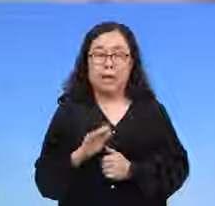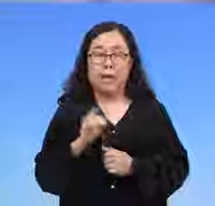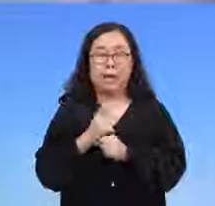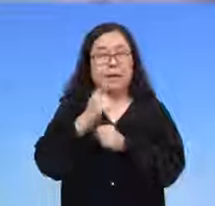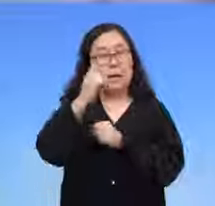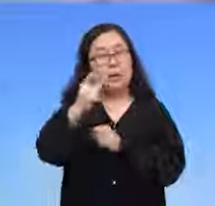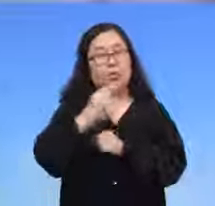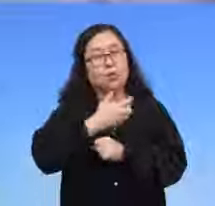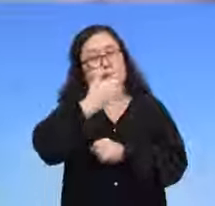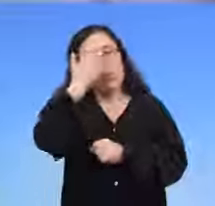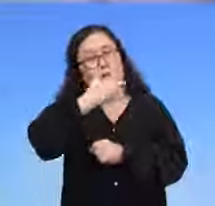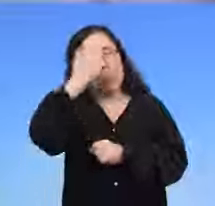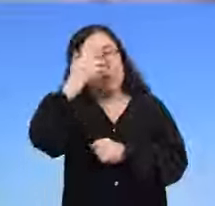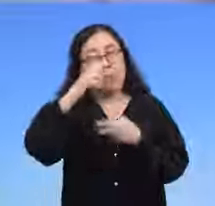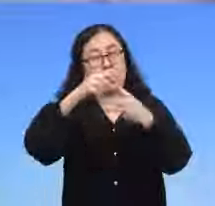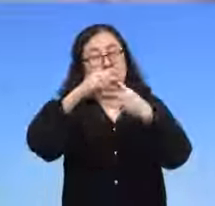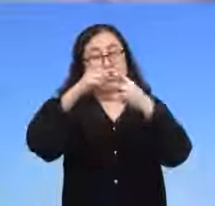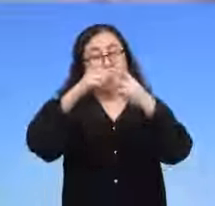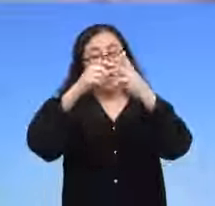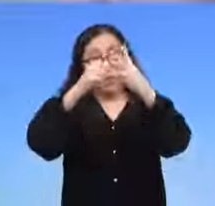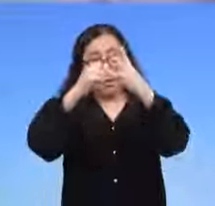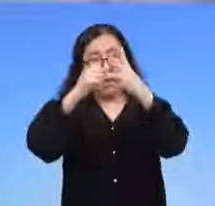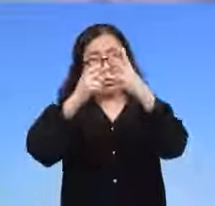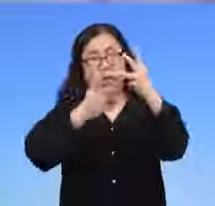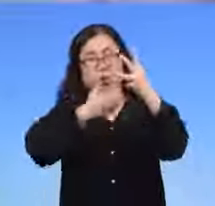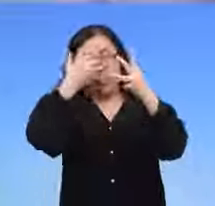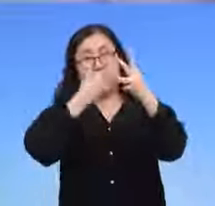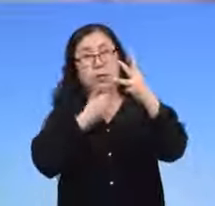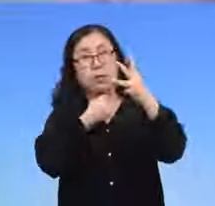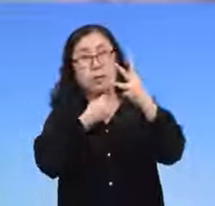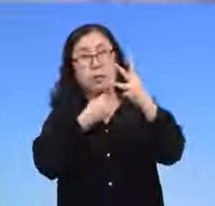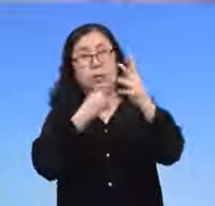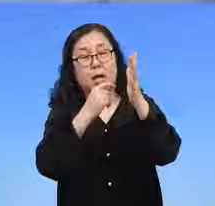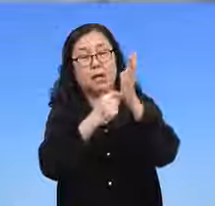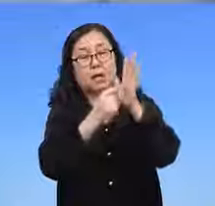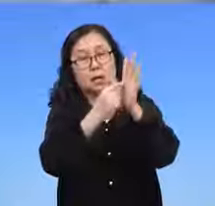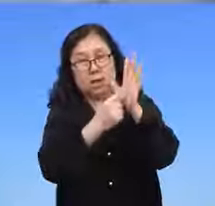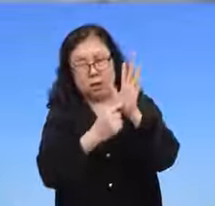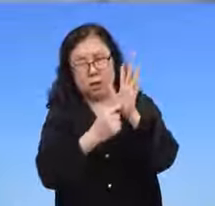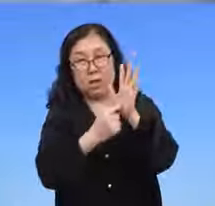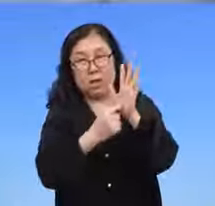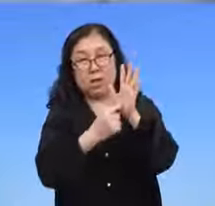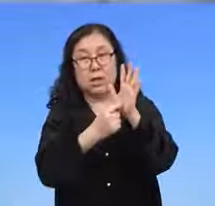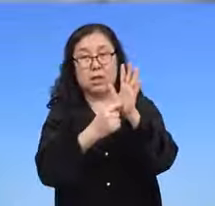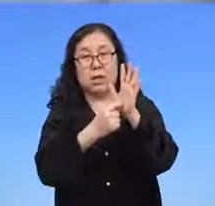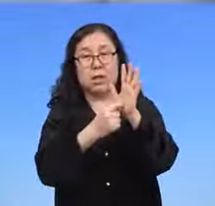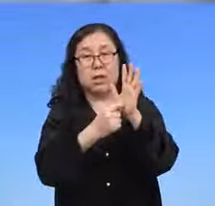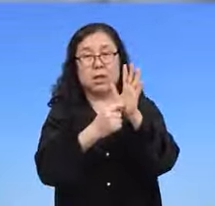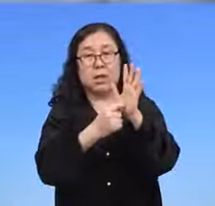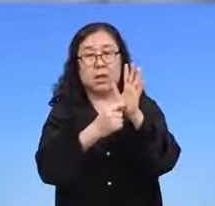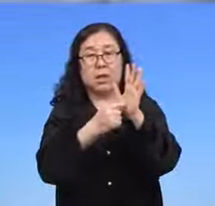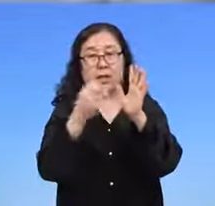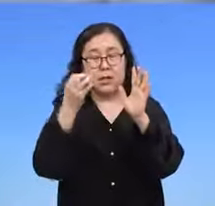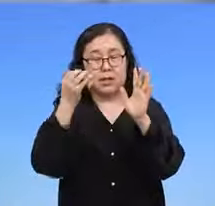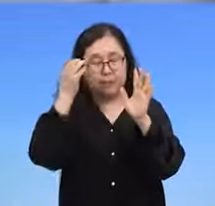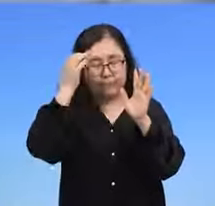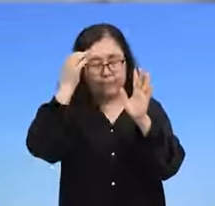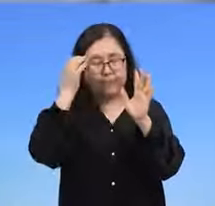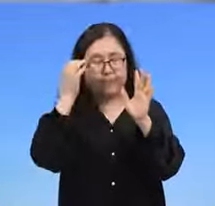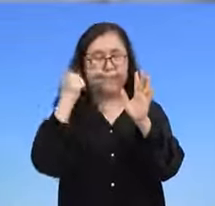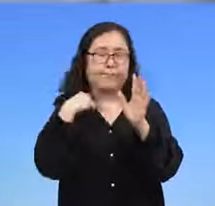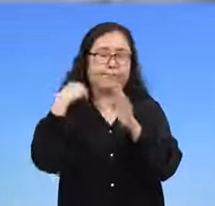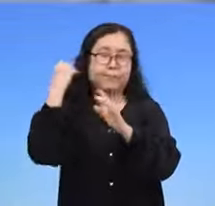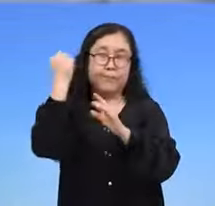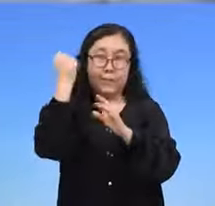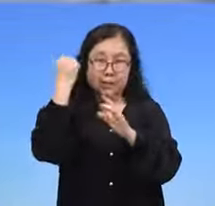우리가 꿈꾼다면 이 3가지를 꿈꾸면 좋겠습니다. 이 긍정적인 이 수용이 필요합니다. 자꾸 내 인생에 일어나는 것에